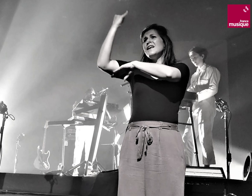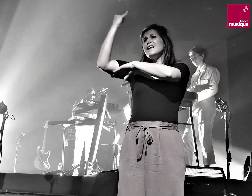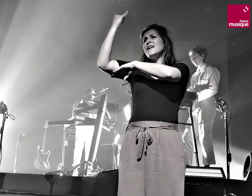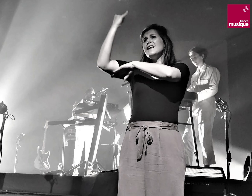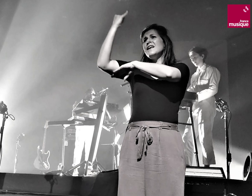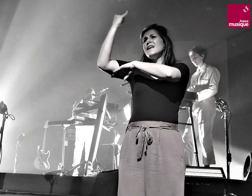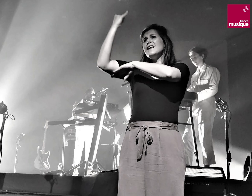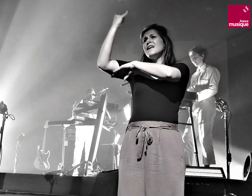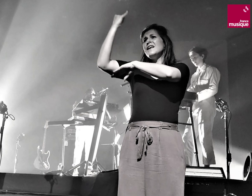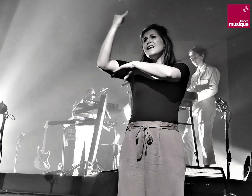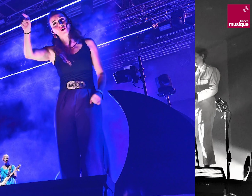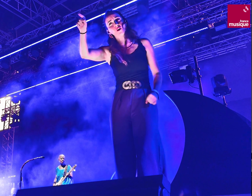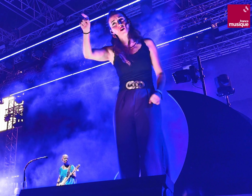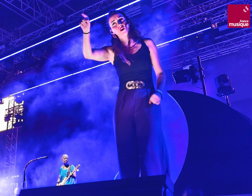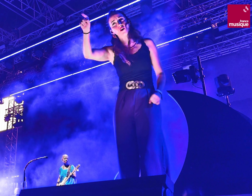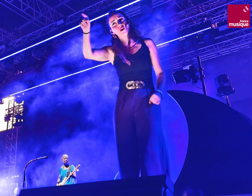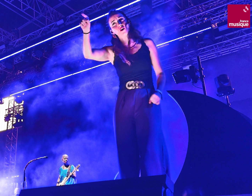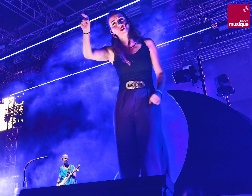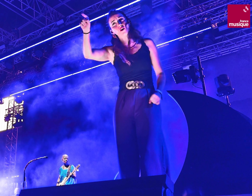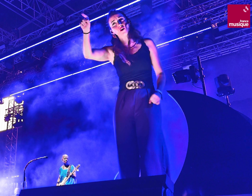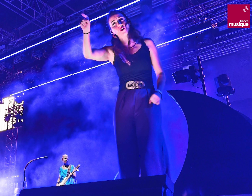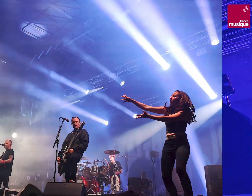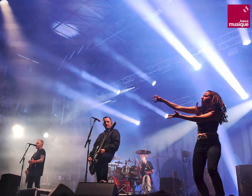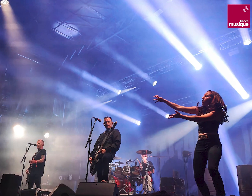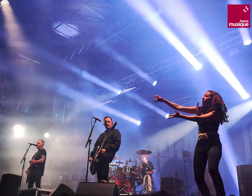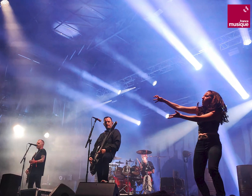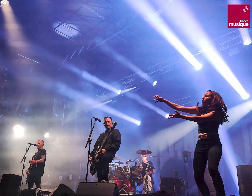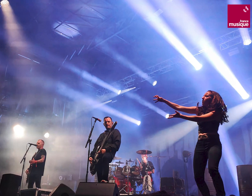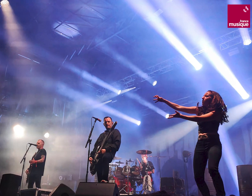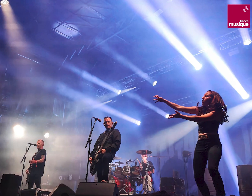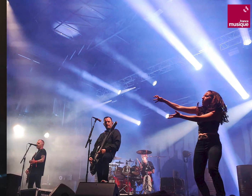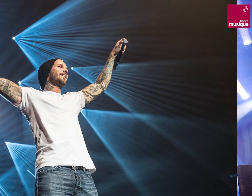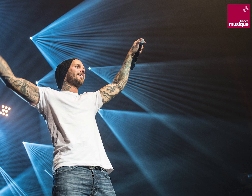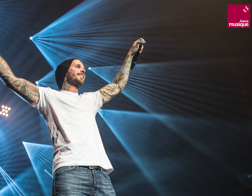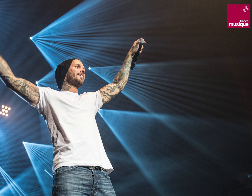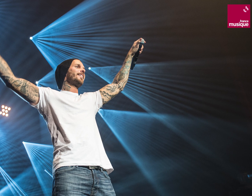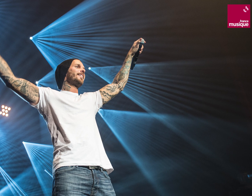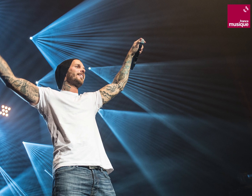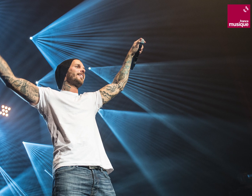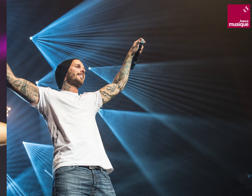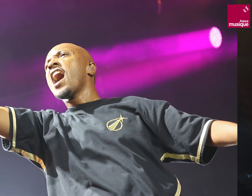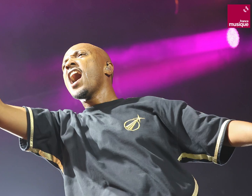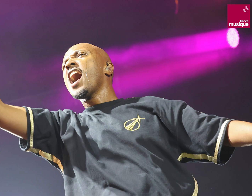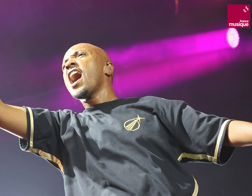des concerts de musique en langue des signes. Tous les styles de musique sont chantsignés, du métallo-rap, de matpocora à soprano.